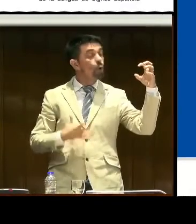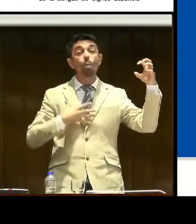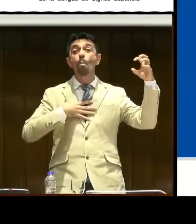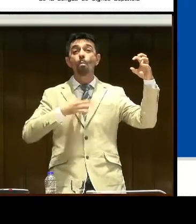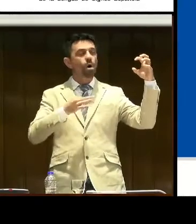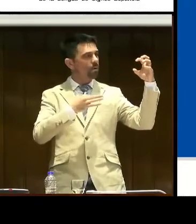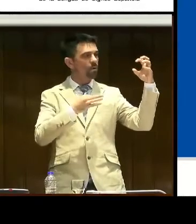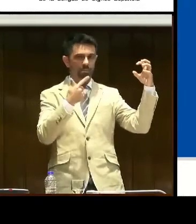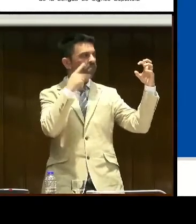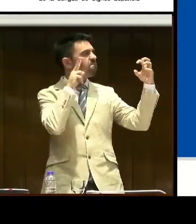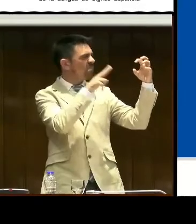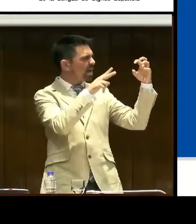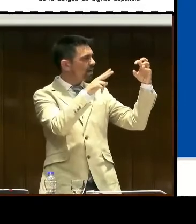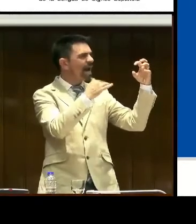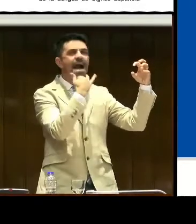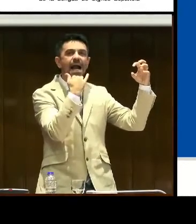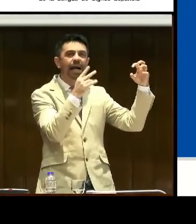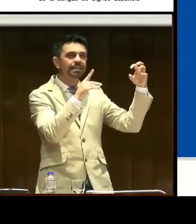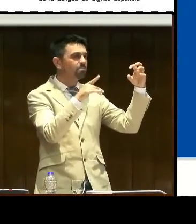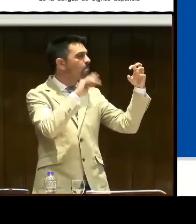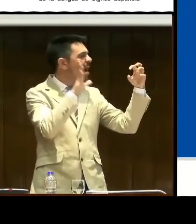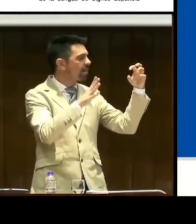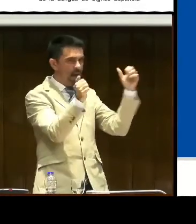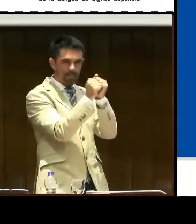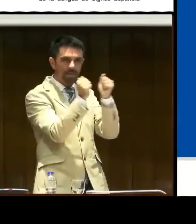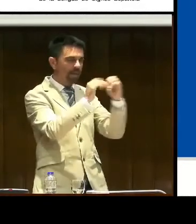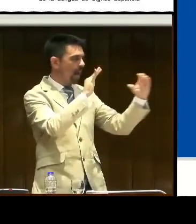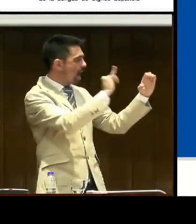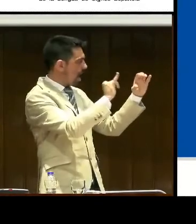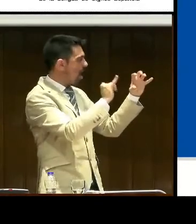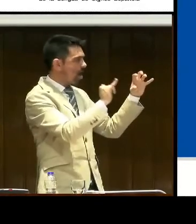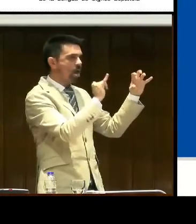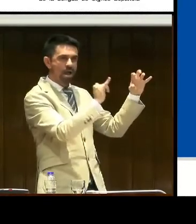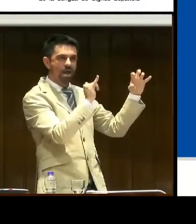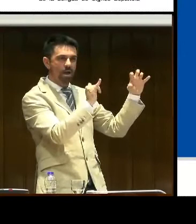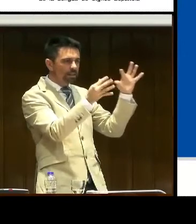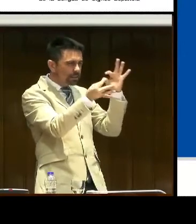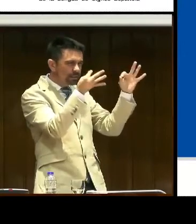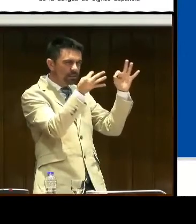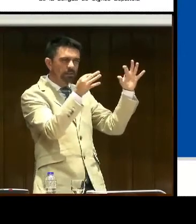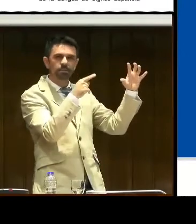abierta su precisión, como si la piedra estuviera ahí.